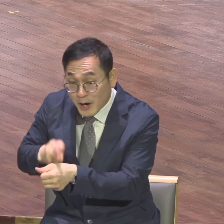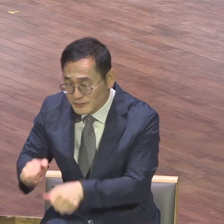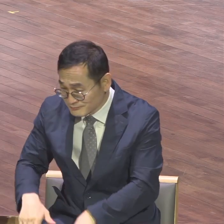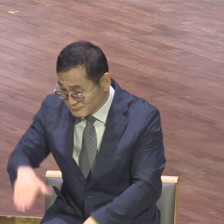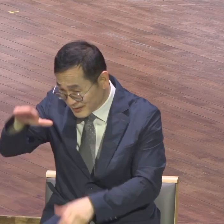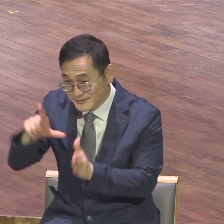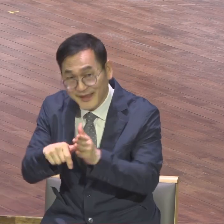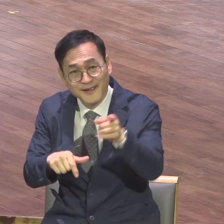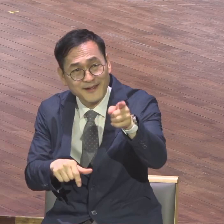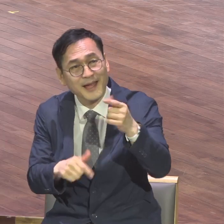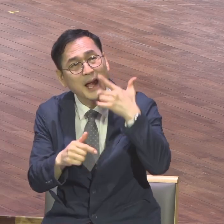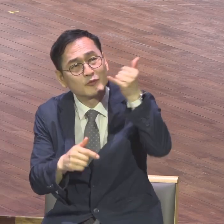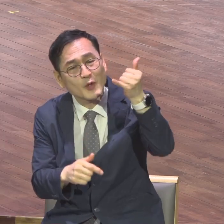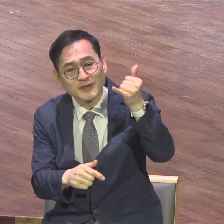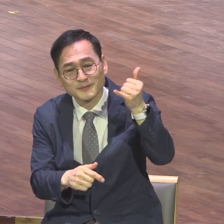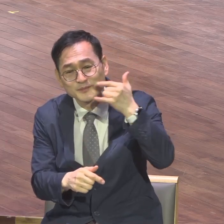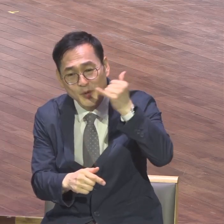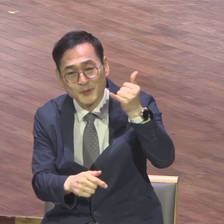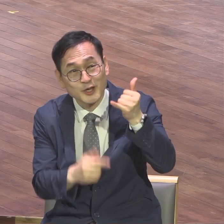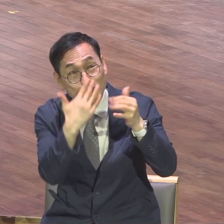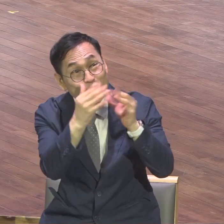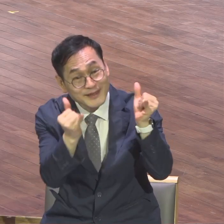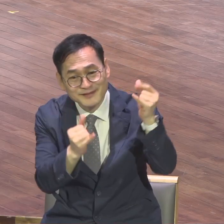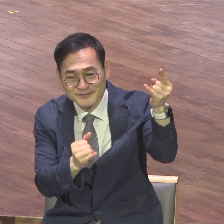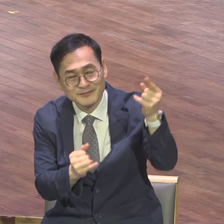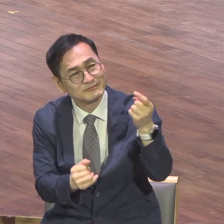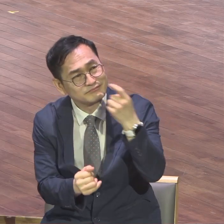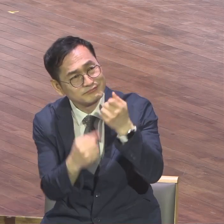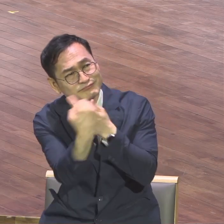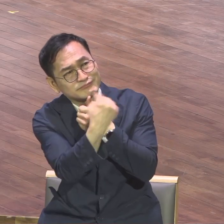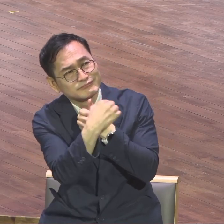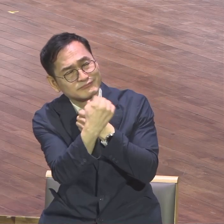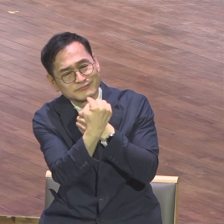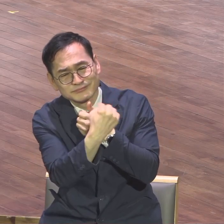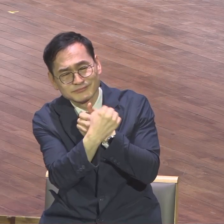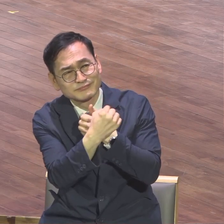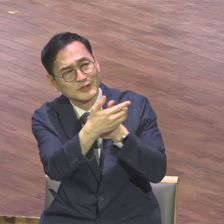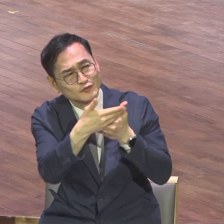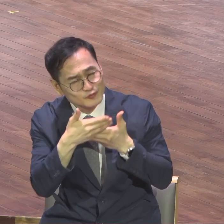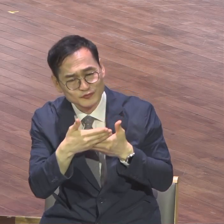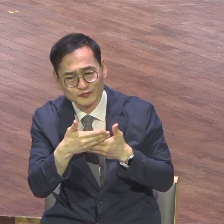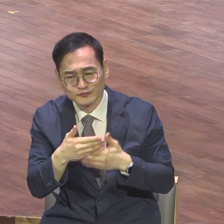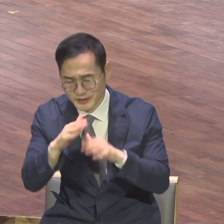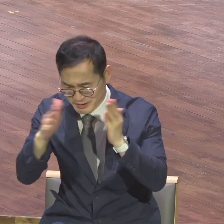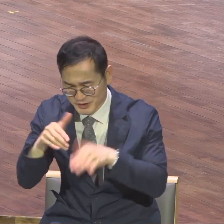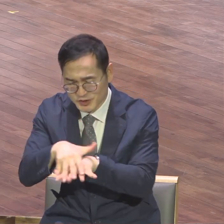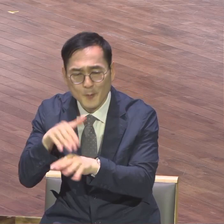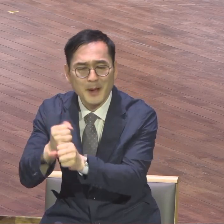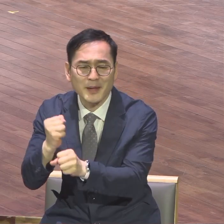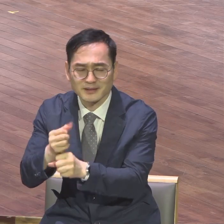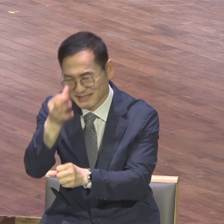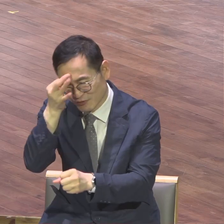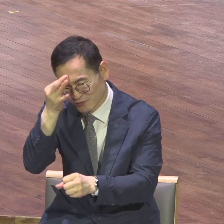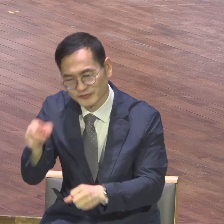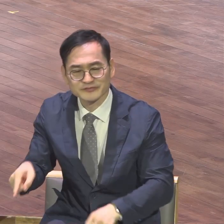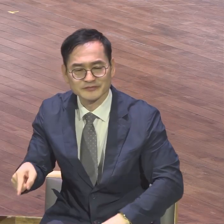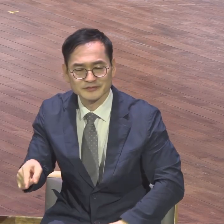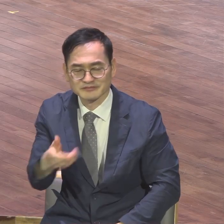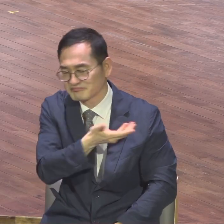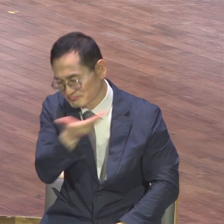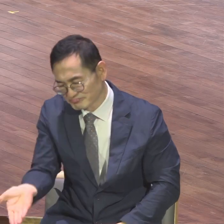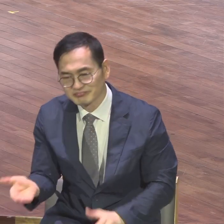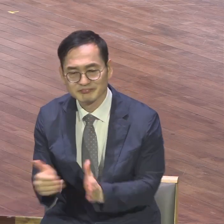거예요. 그런데, 자, 우리가 영적인 눈을 알고 보고 알아야 될 것이 뭐냐. 이 모든 것이